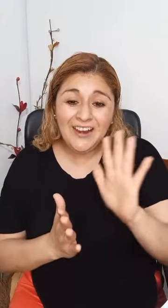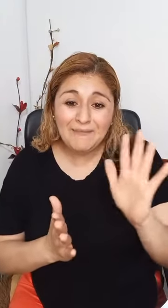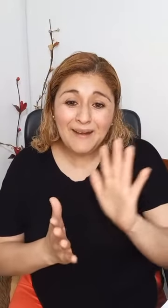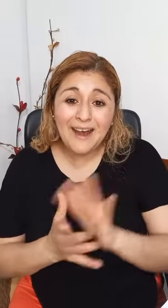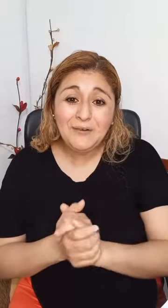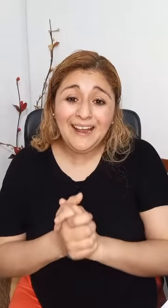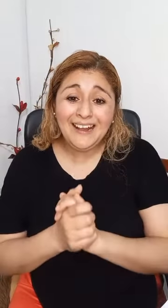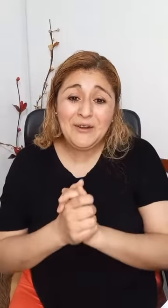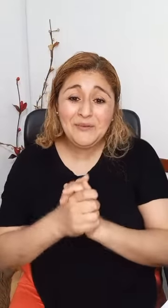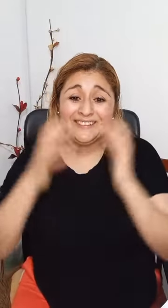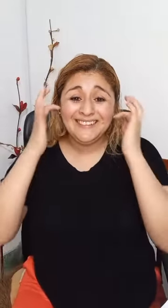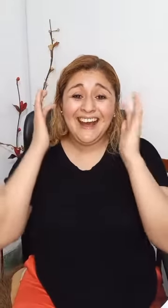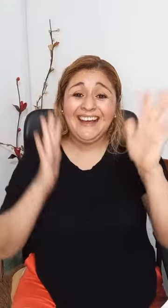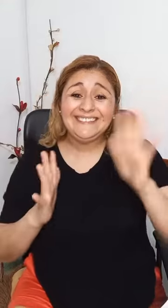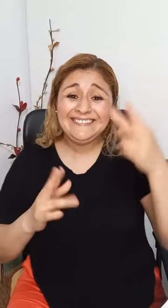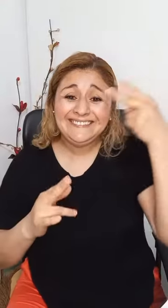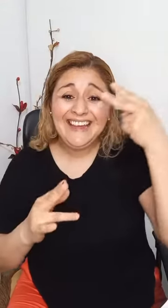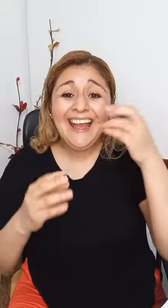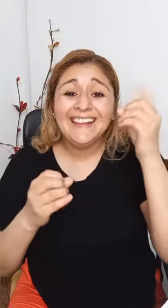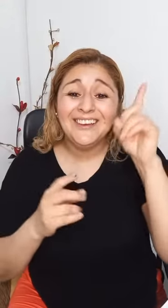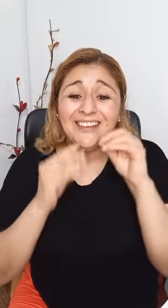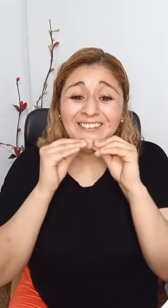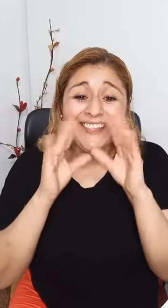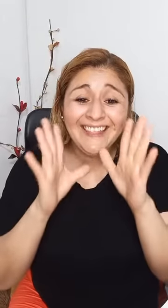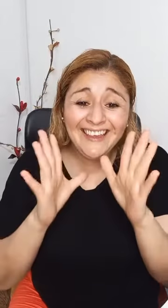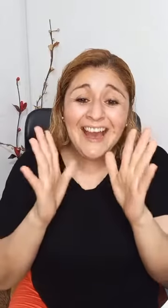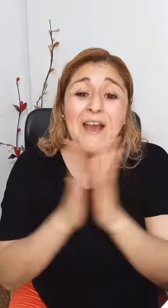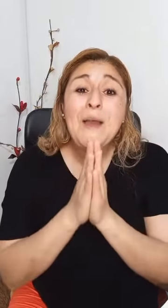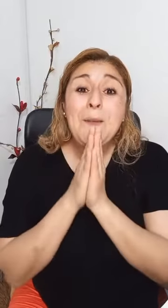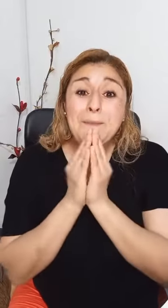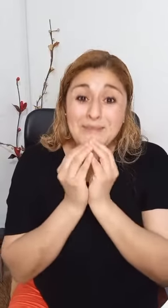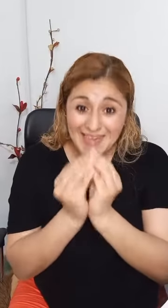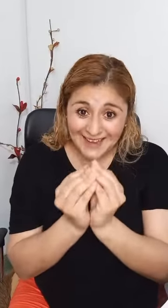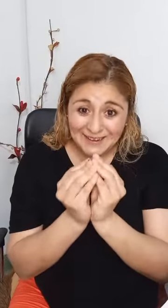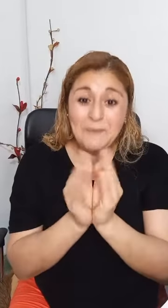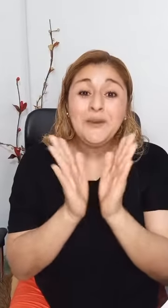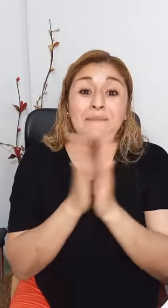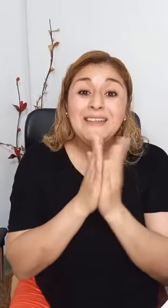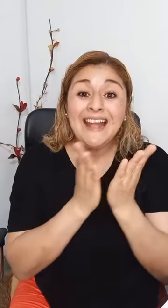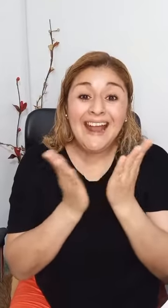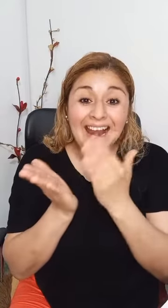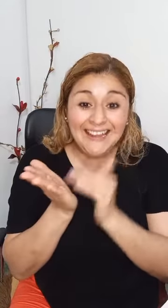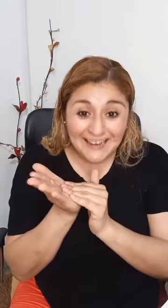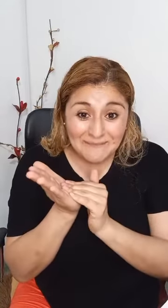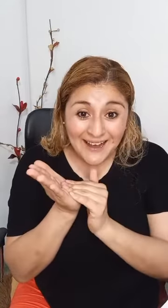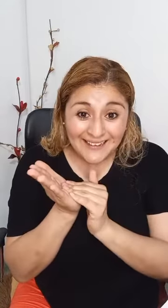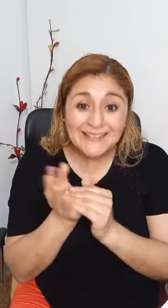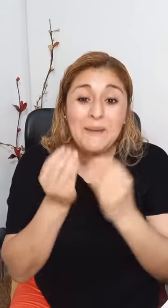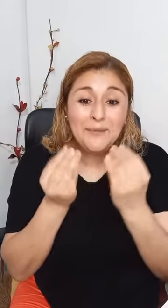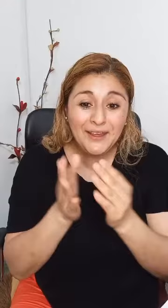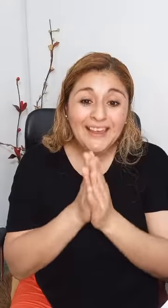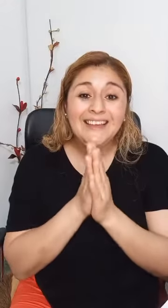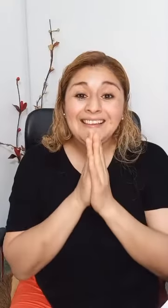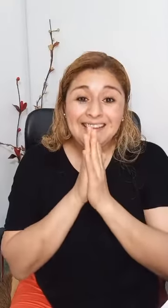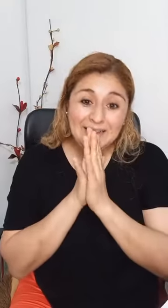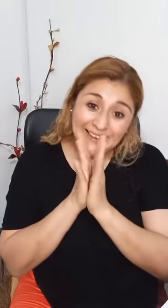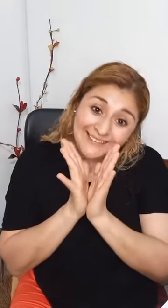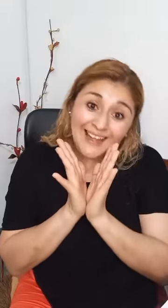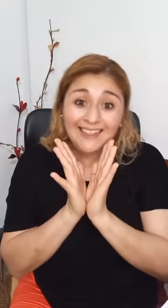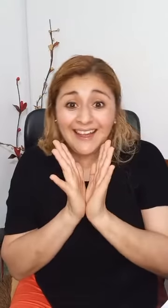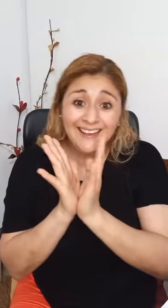Hola, Paula, ¿cómo estás? Dios te bendiga. Bien, voy a invitar a alguien más porque